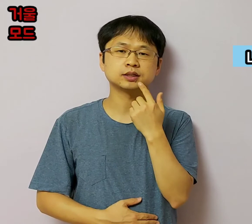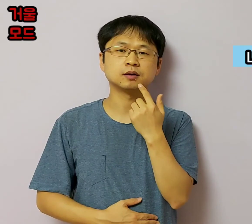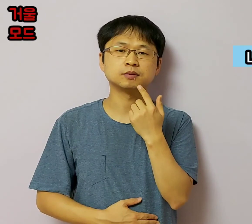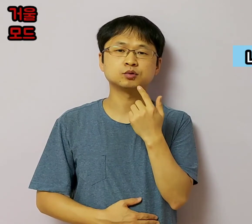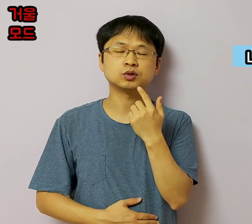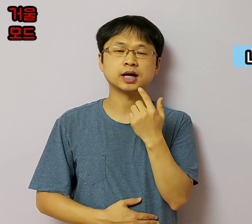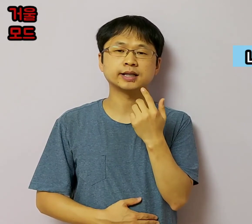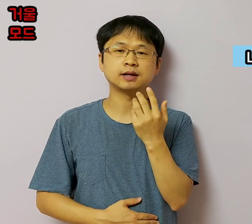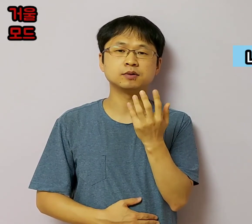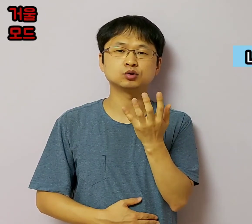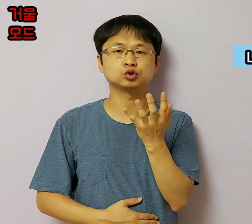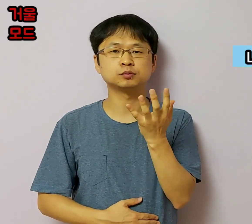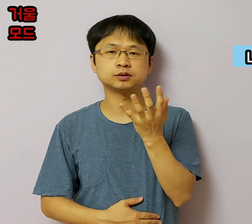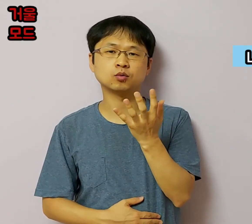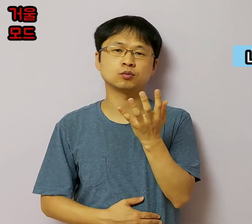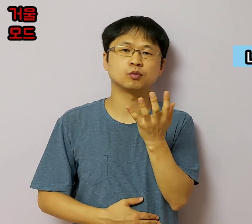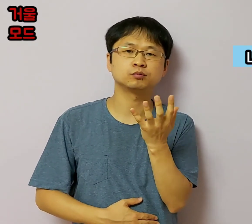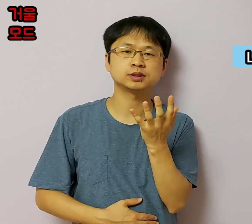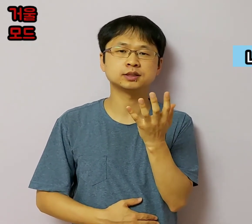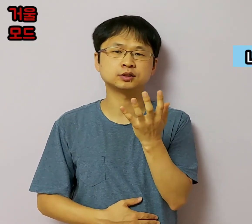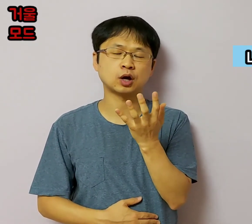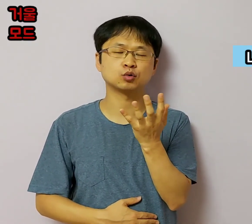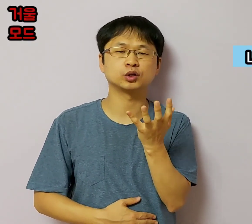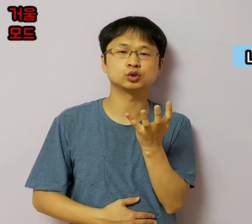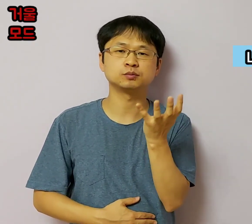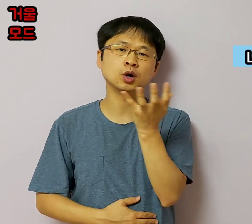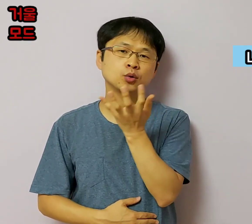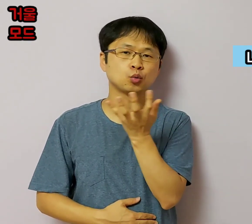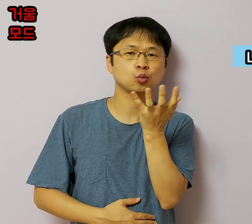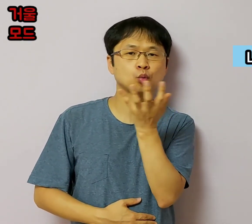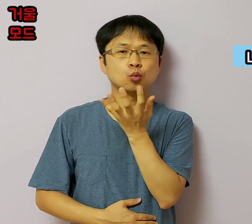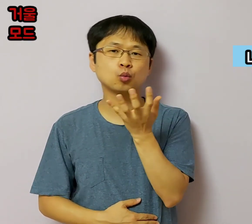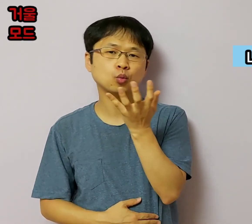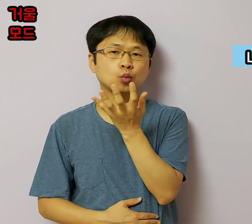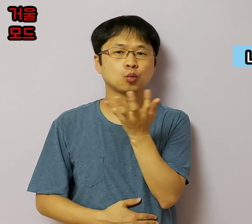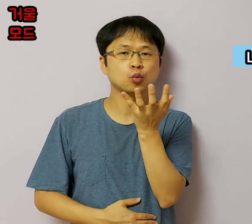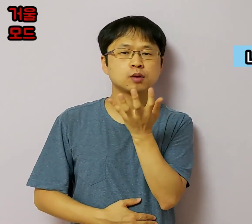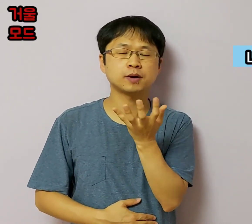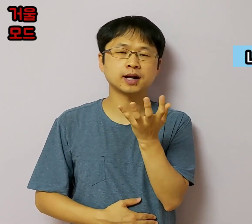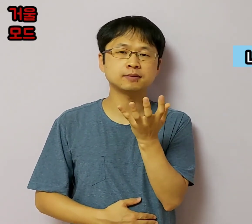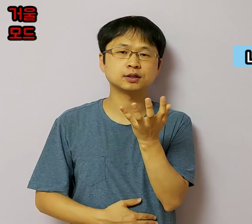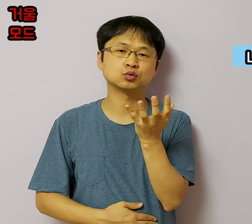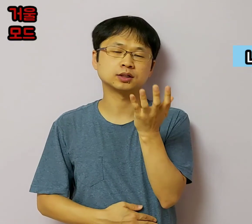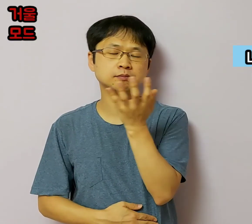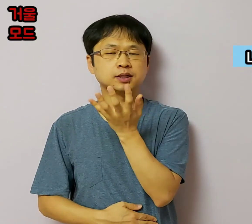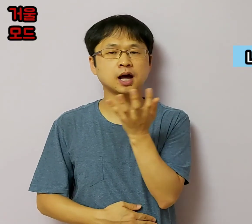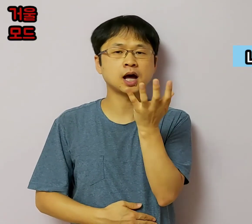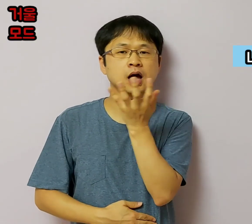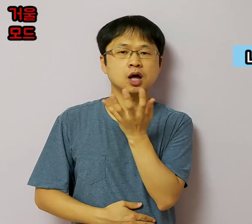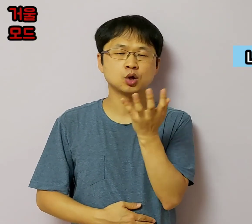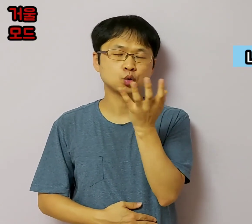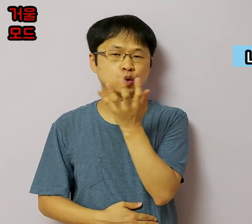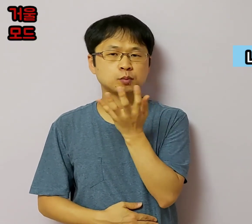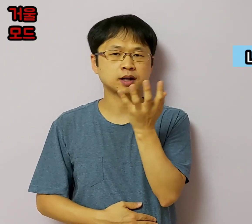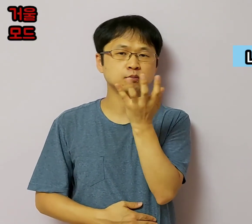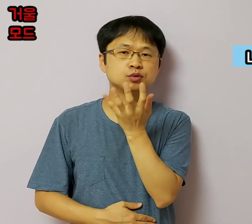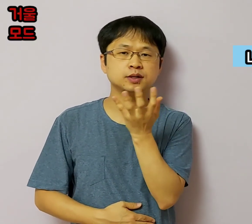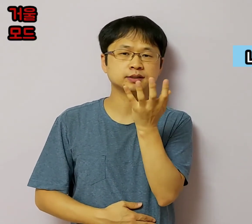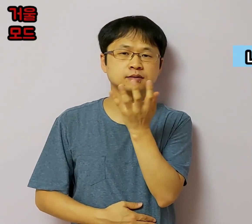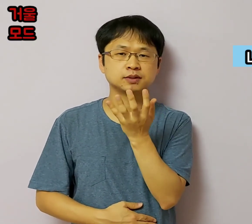때처럼 입술을 약간 내밀어 주시면서 목짓을 좌우로 해주시면 휘파람이란 수어가 됩니다. 휘파람